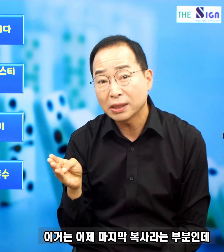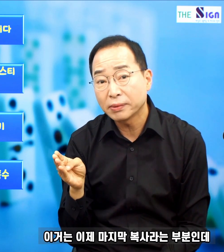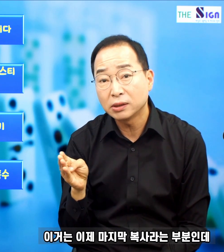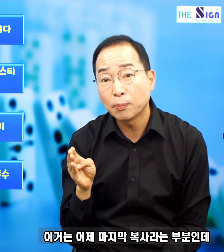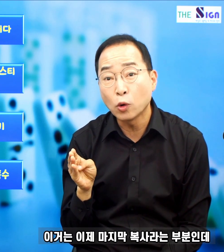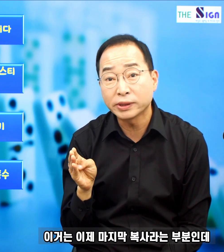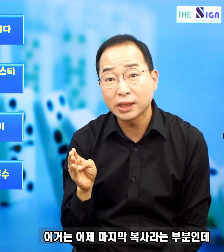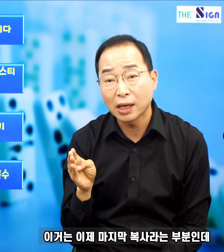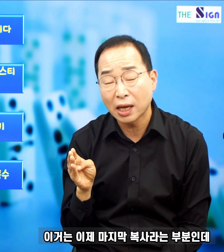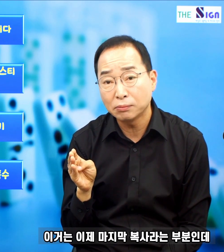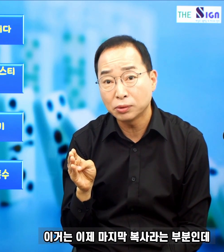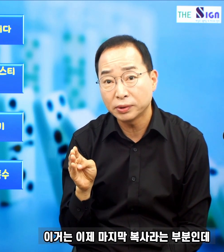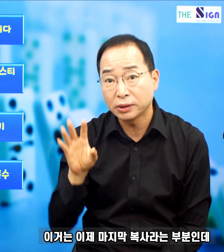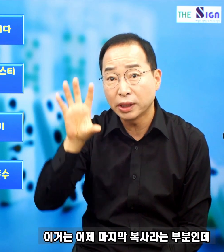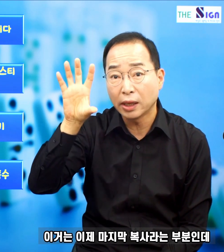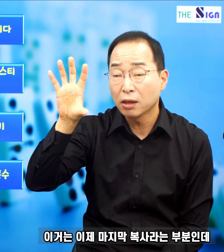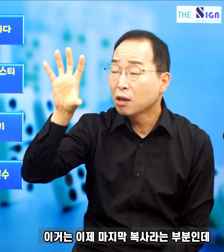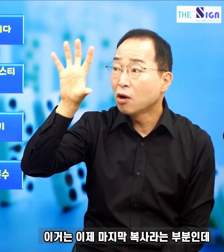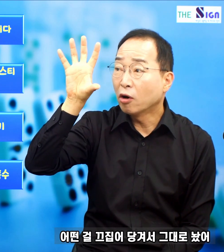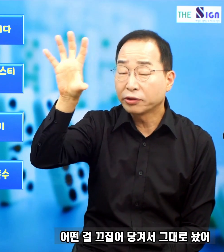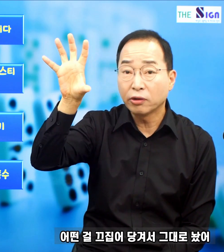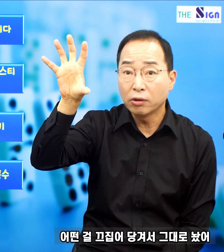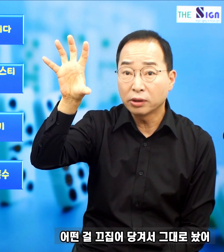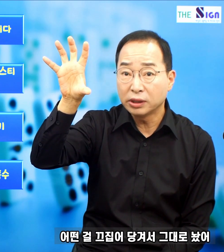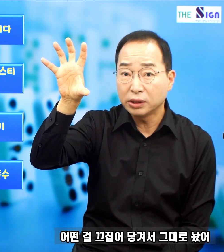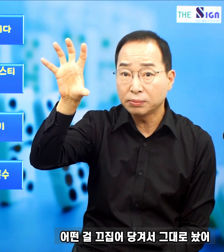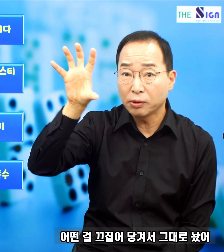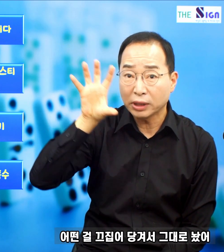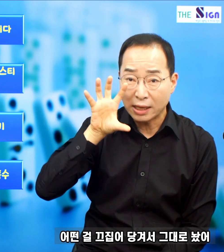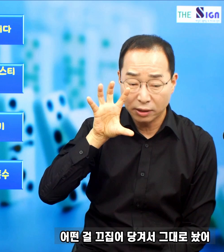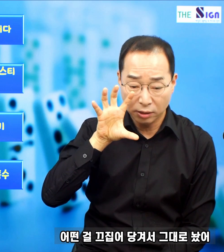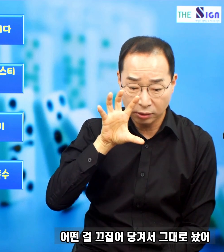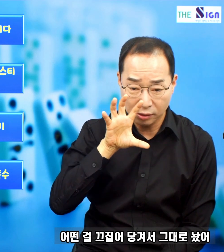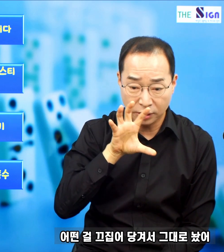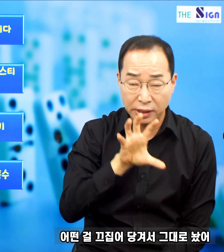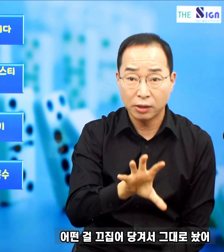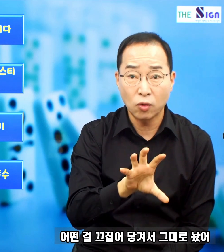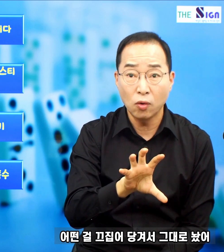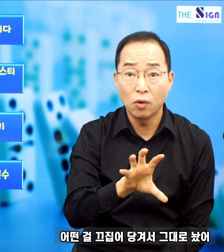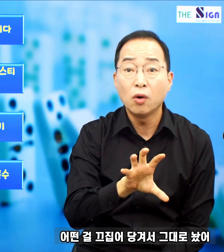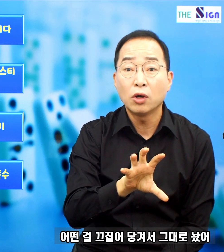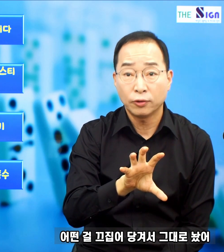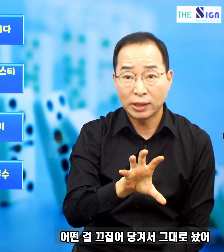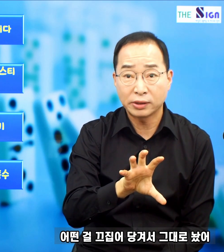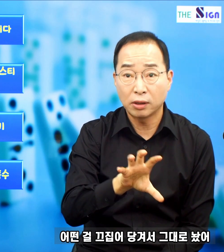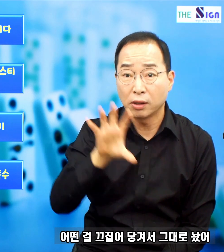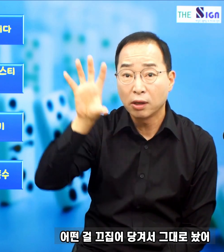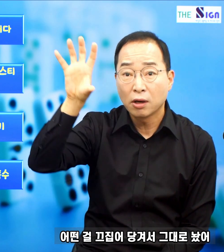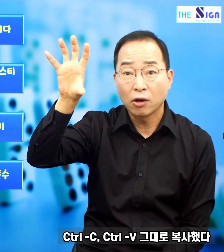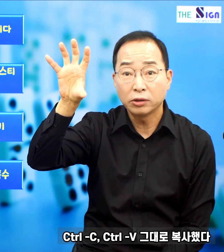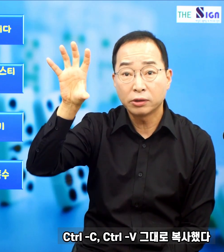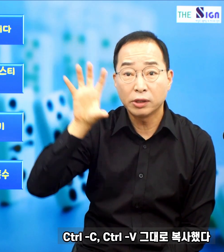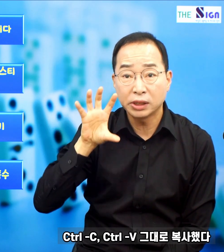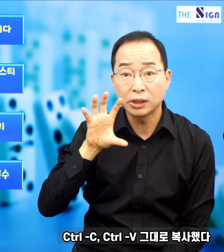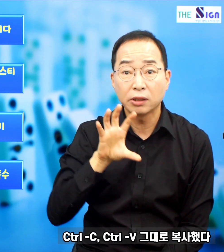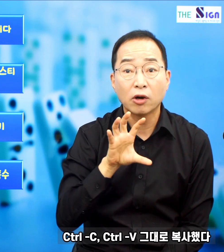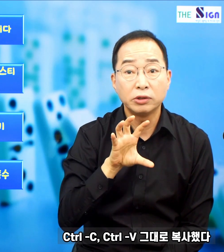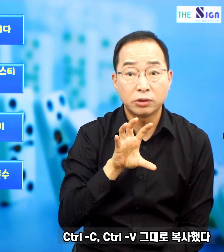이제 복사라는 부분인데 어떤 걸 끄집어 당겨서 그대로 놨어. 컨트롤 C, 컨트롤